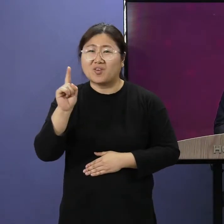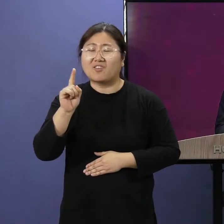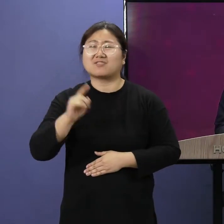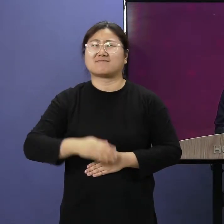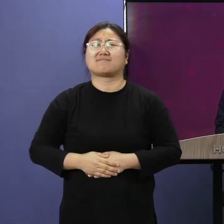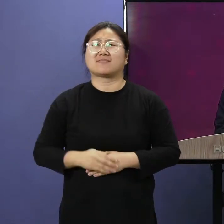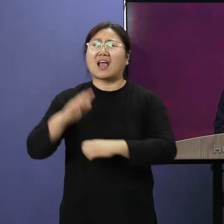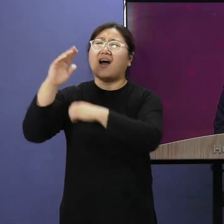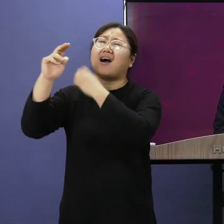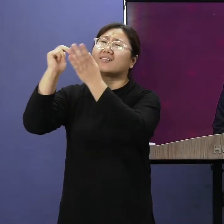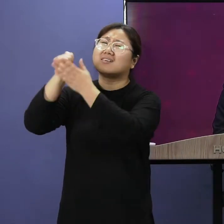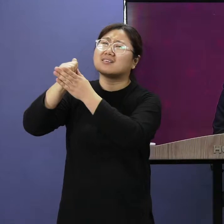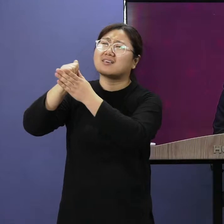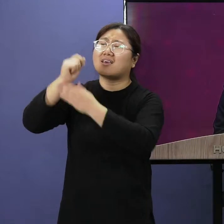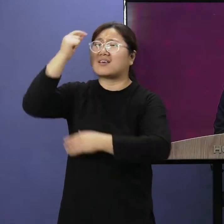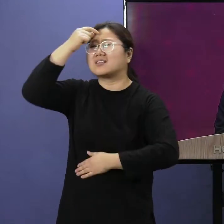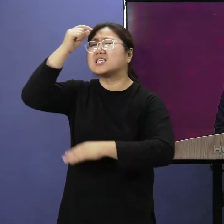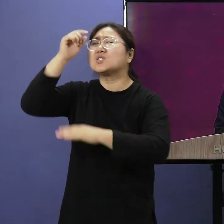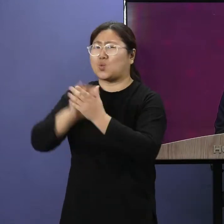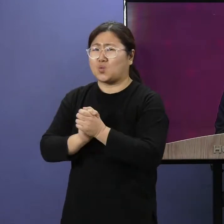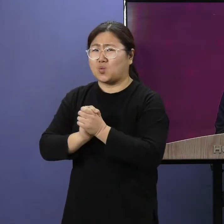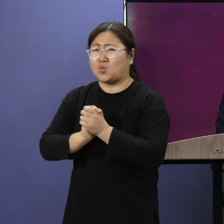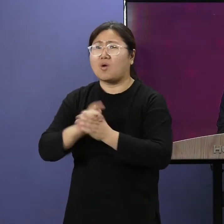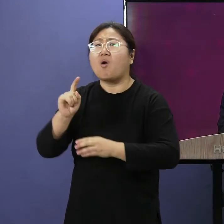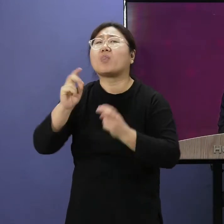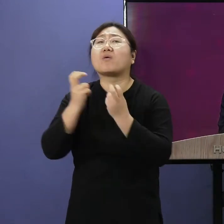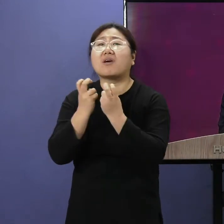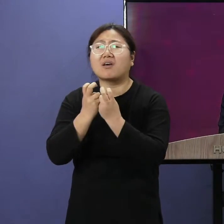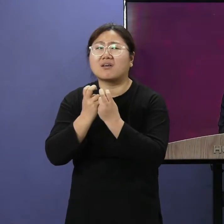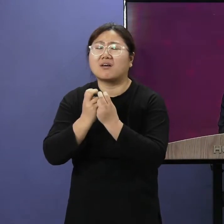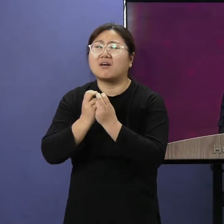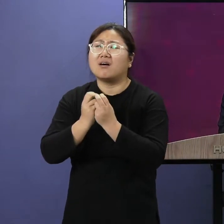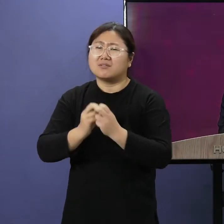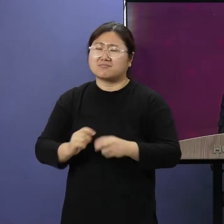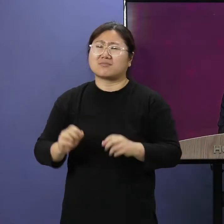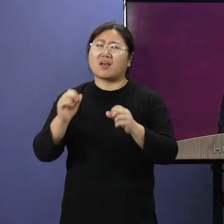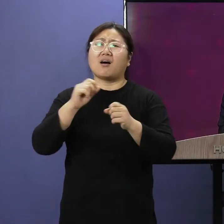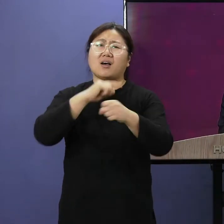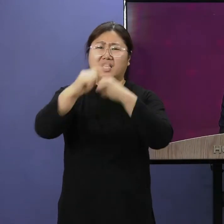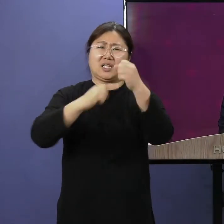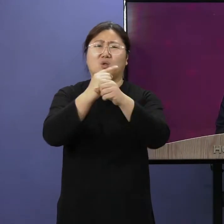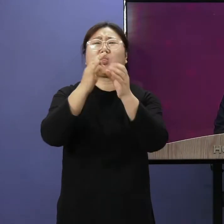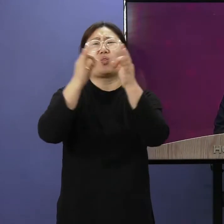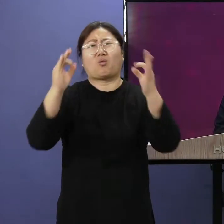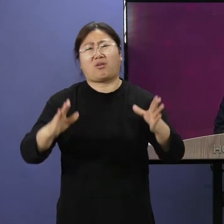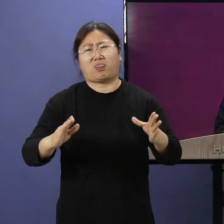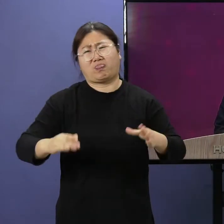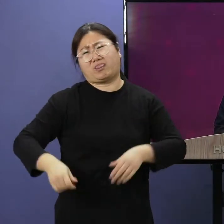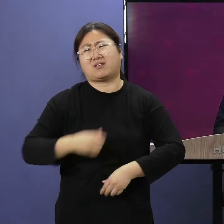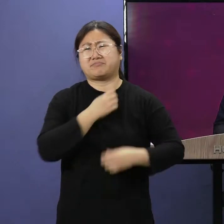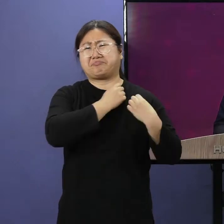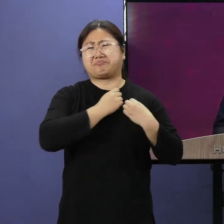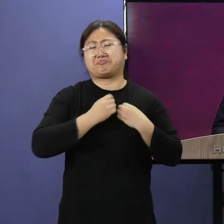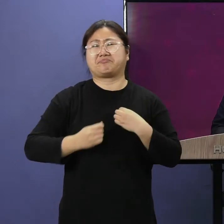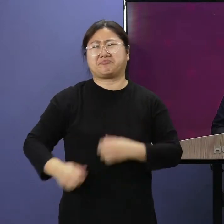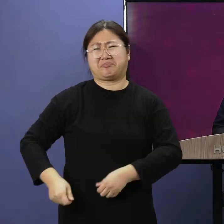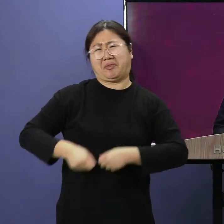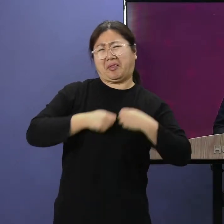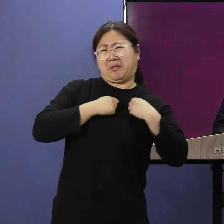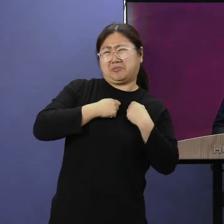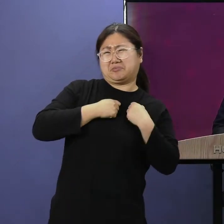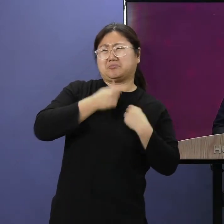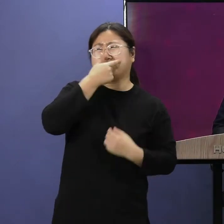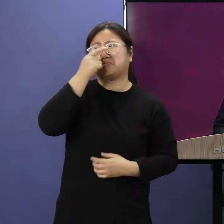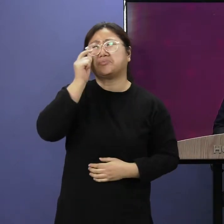하나님께 저는 이렇게 기도했어요. 하나님, 제가 1년 동안 너무나 게을렀어요. 너무나 부족했어요.